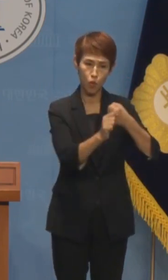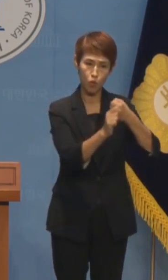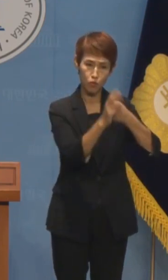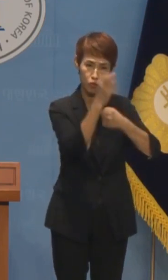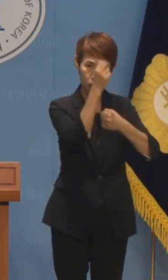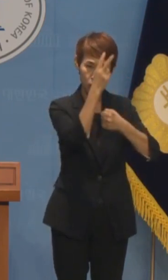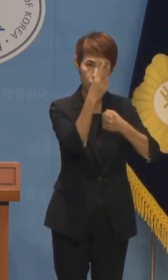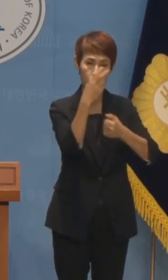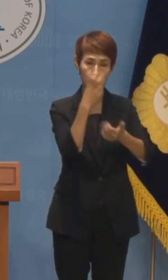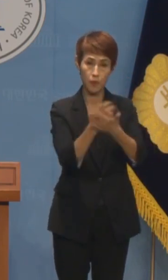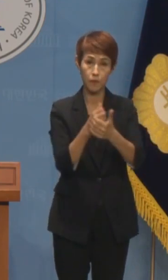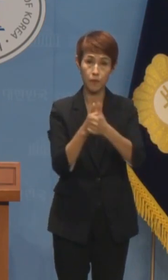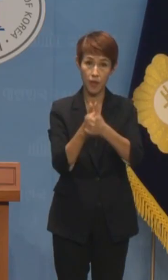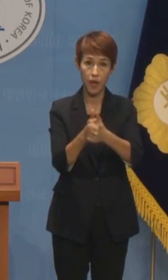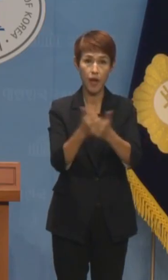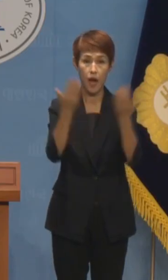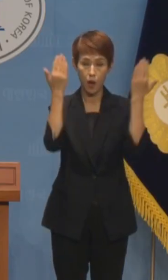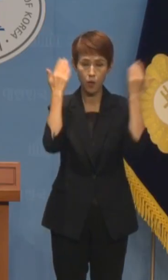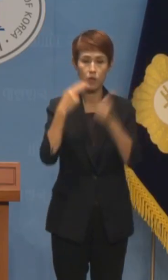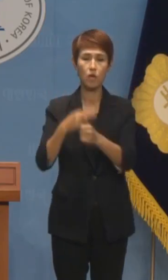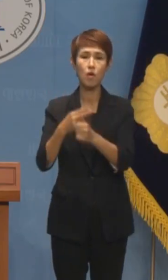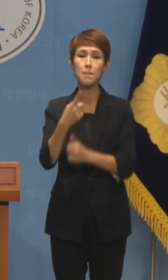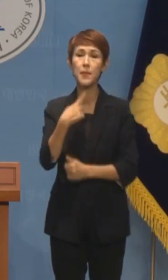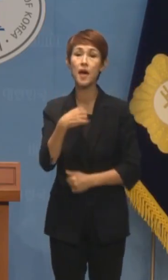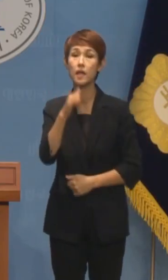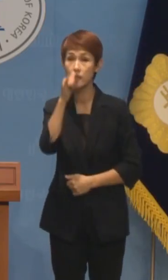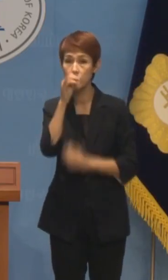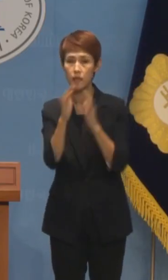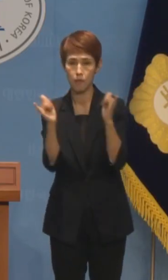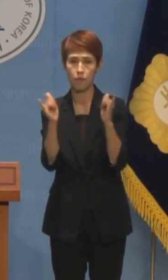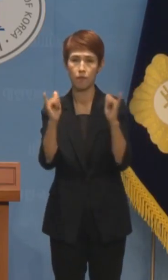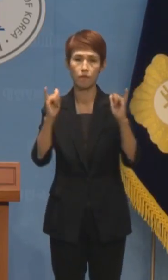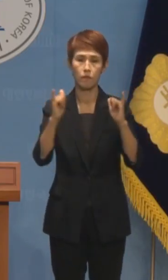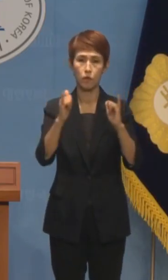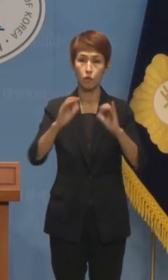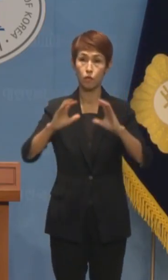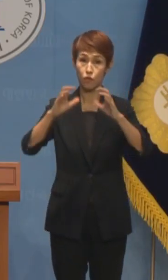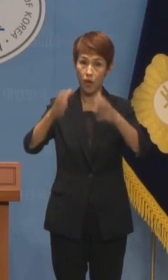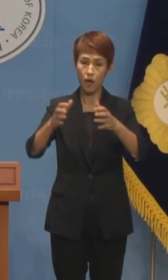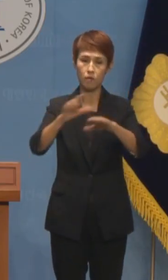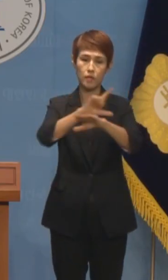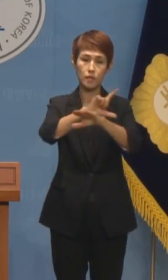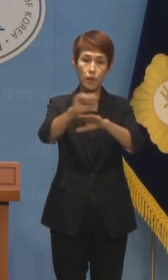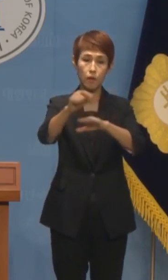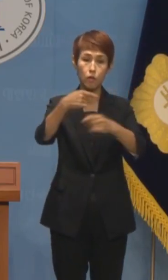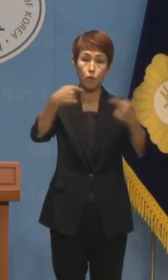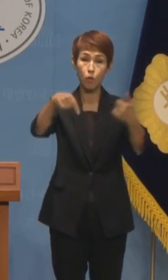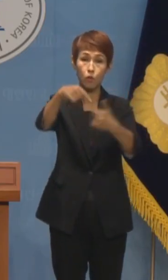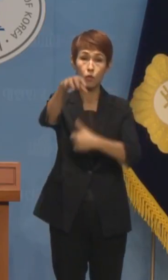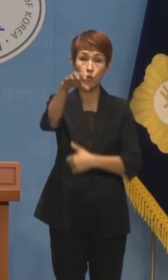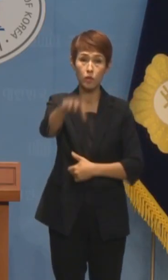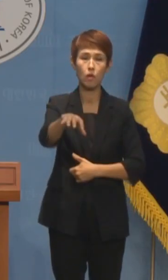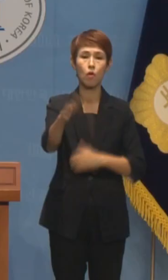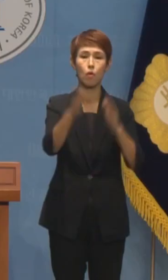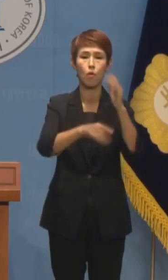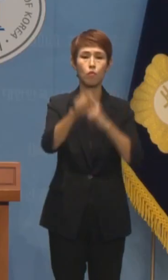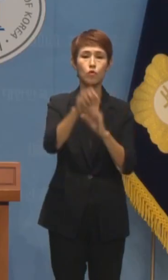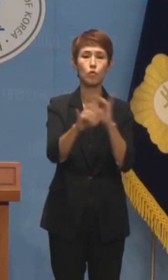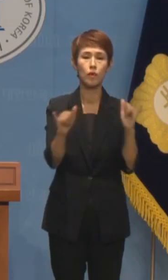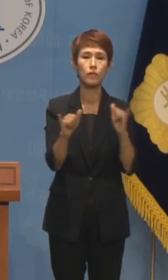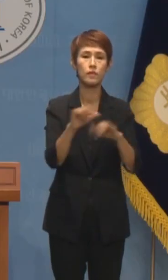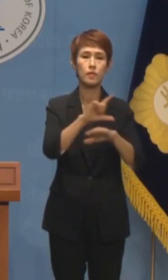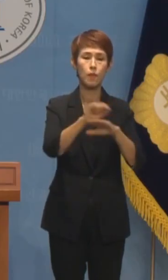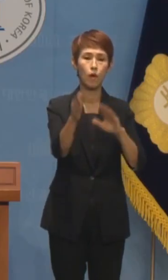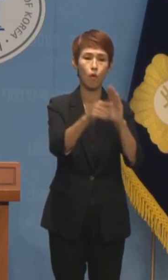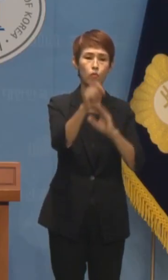따라서 학교에서 교원으로 근무한 경력, 국가 또는 지자체 교육기관에서 국가공무원이나